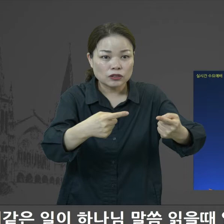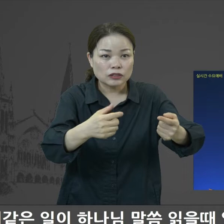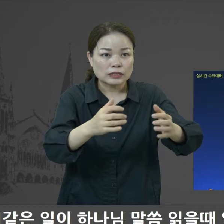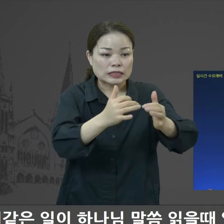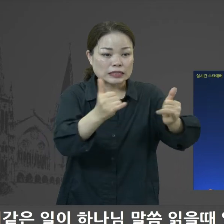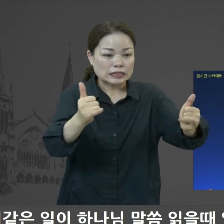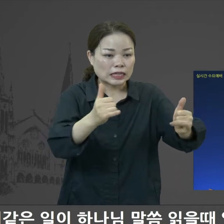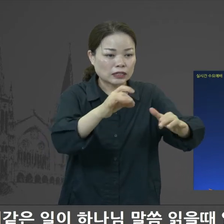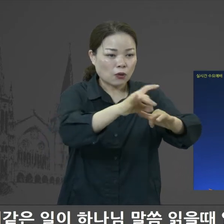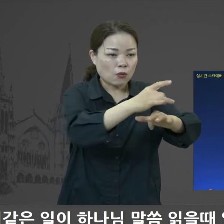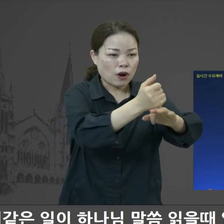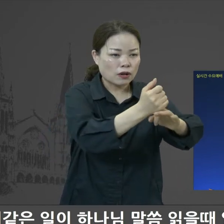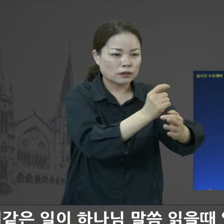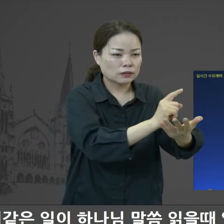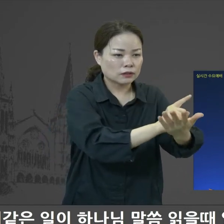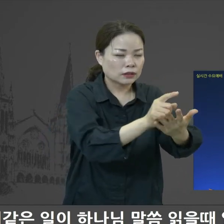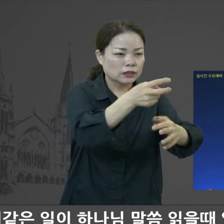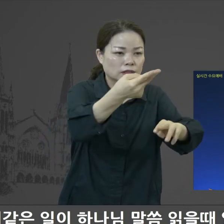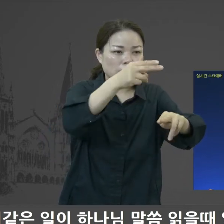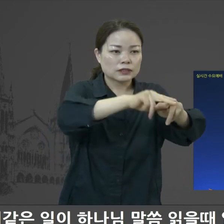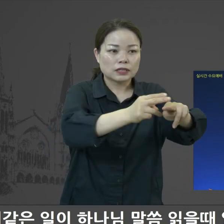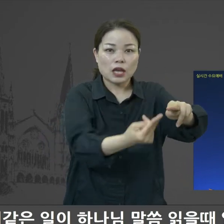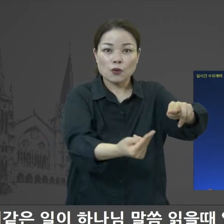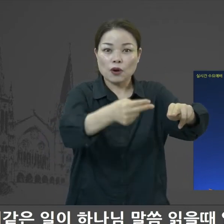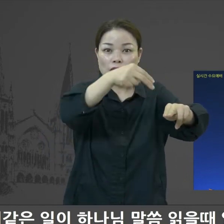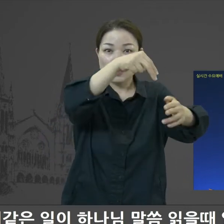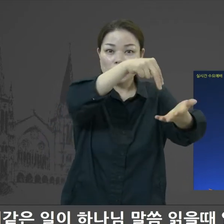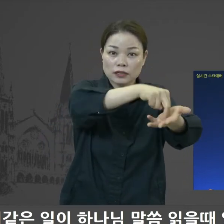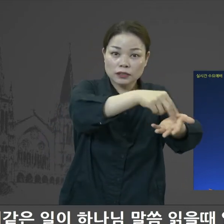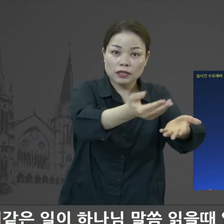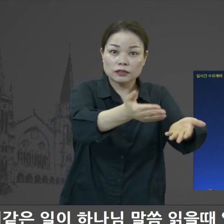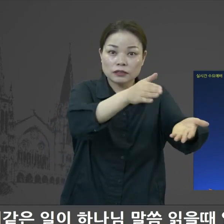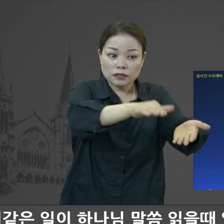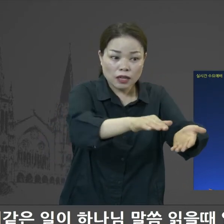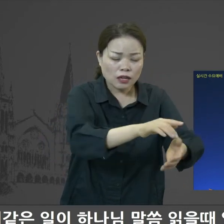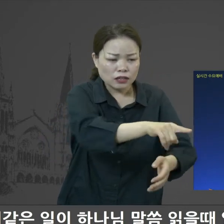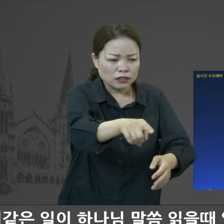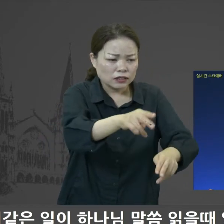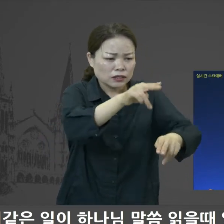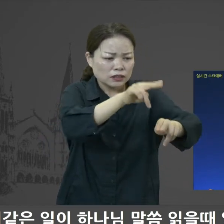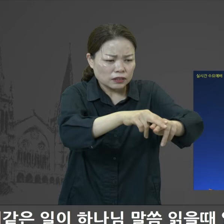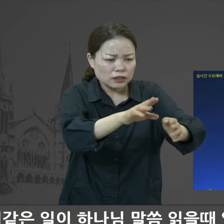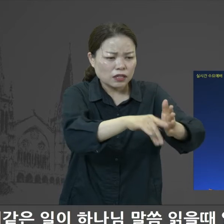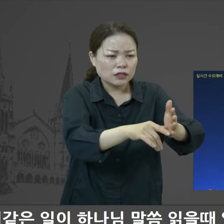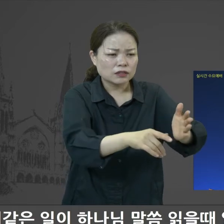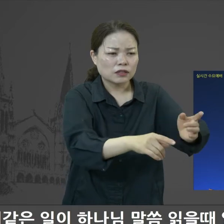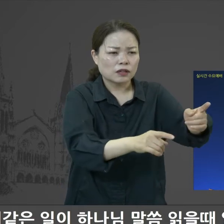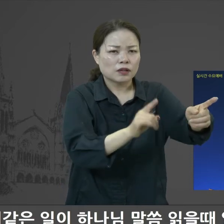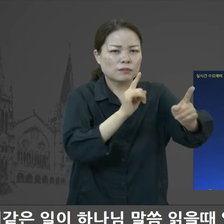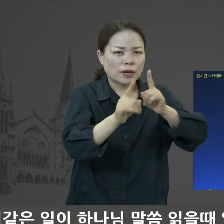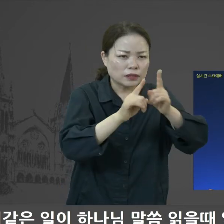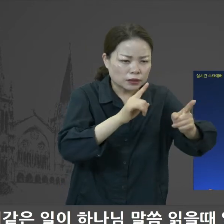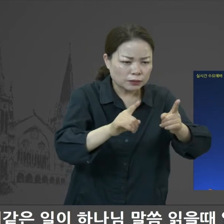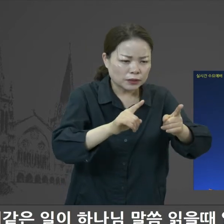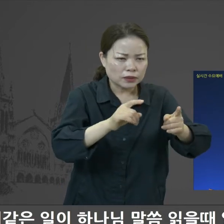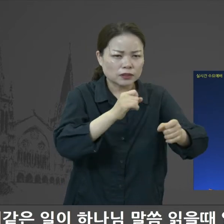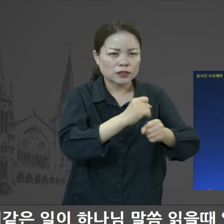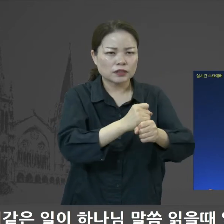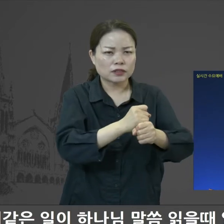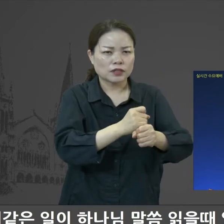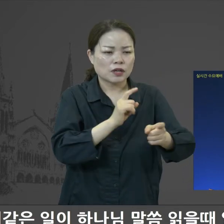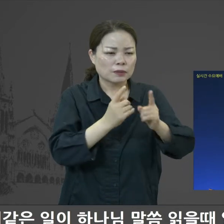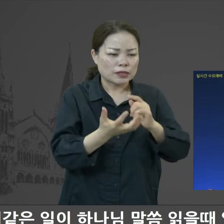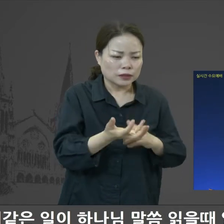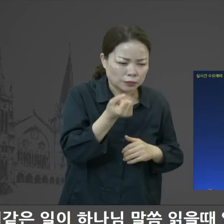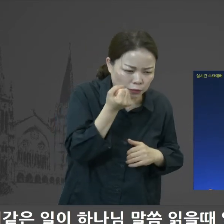왕들을 볼 때 인간 왕으로 한 명을 세워야 되는데, 그 동족 가운데 세워야 되는데, 그 사람이 서서 말씀을 적고 그 말씀을 곁에